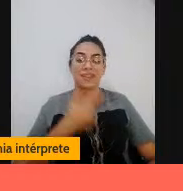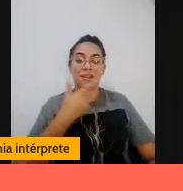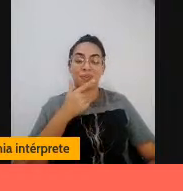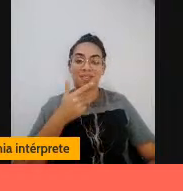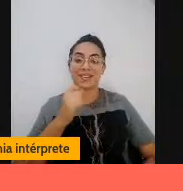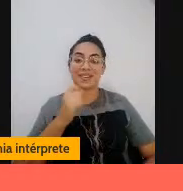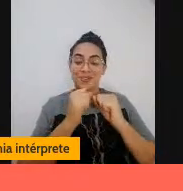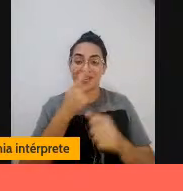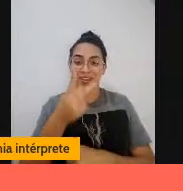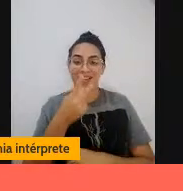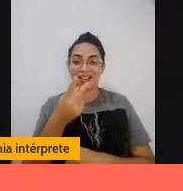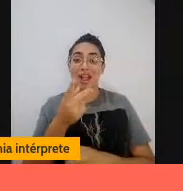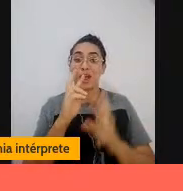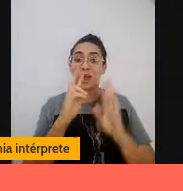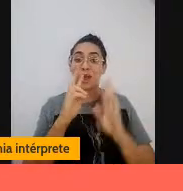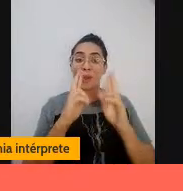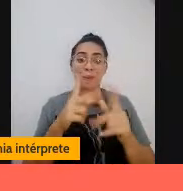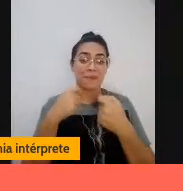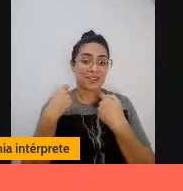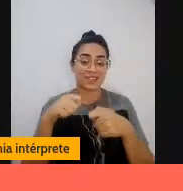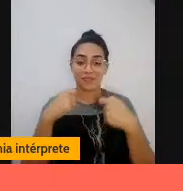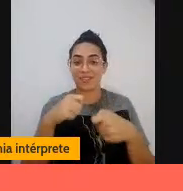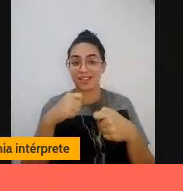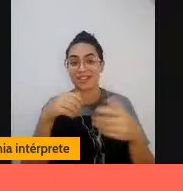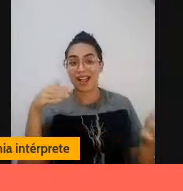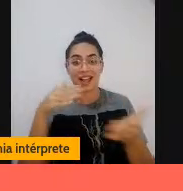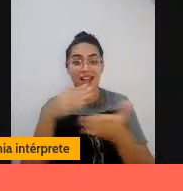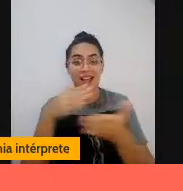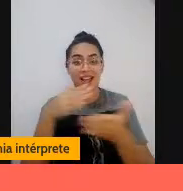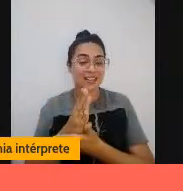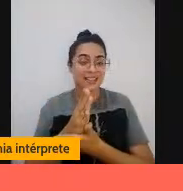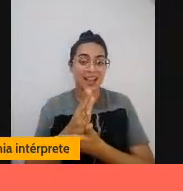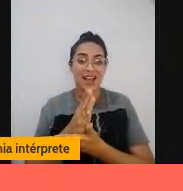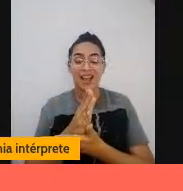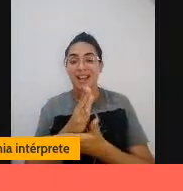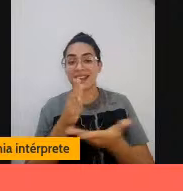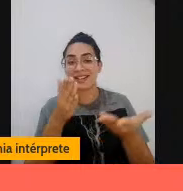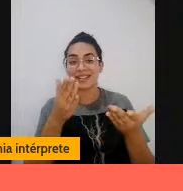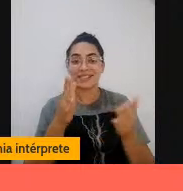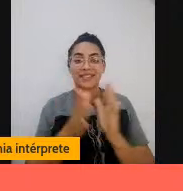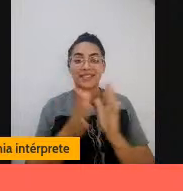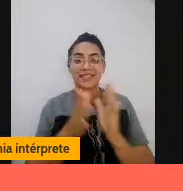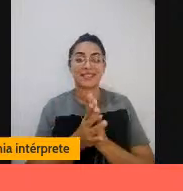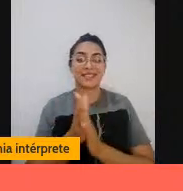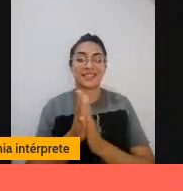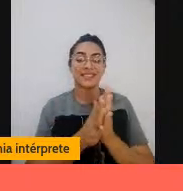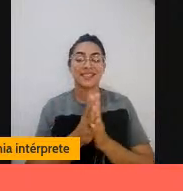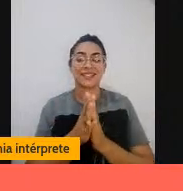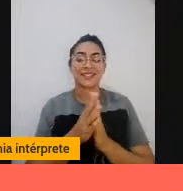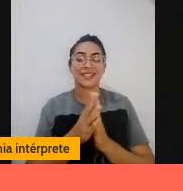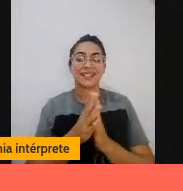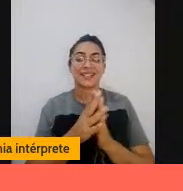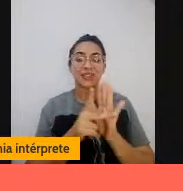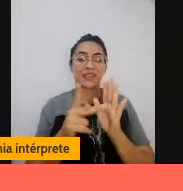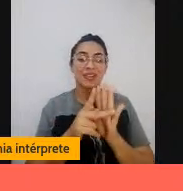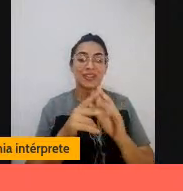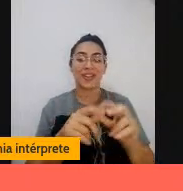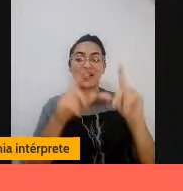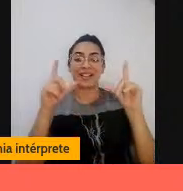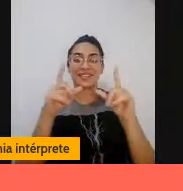Eu tenho que ser diferente, ó. Eu tenho que ser aqui direto no próprio. Direto no próprio StreamYard, né? Daniel, eu sou o